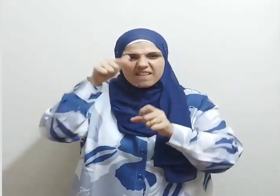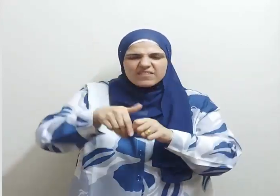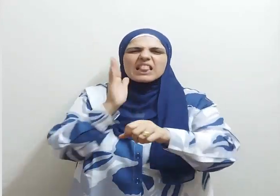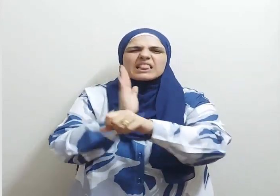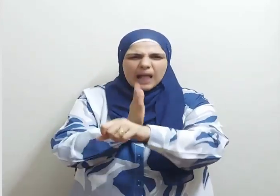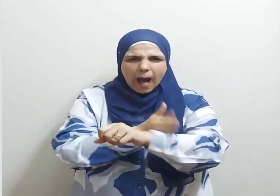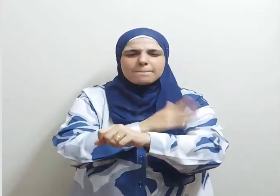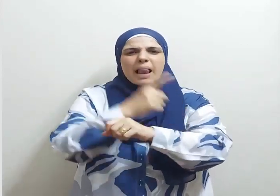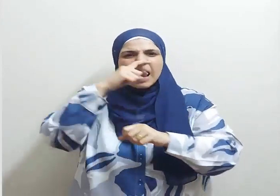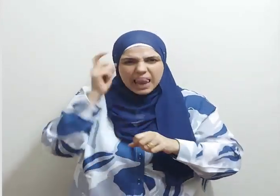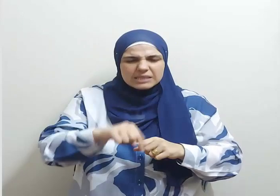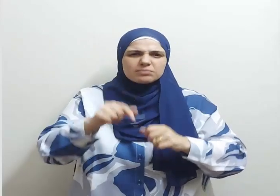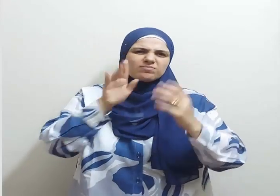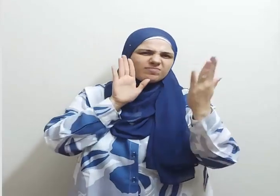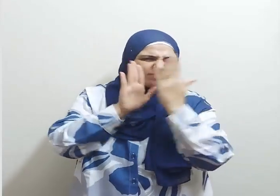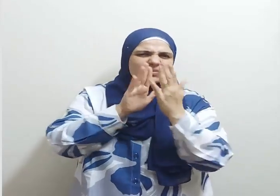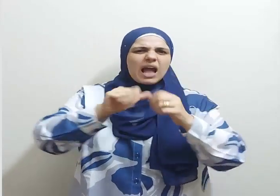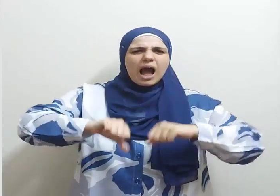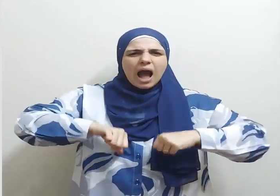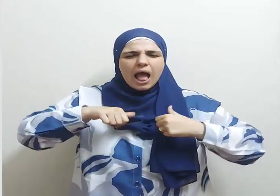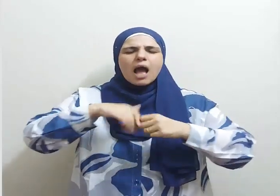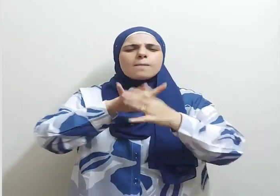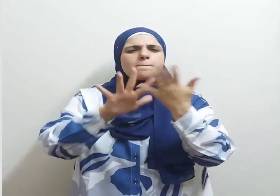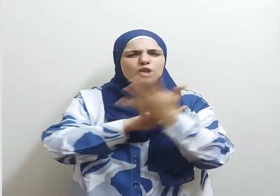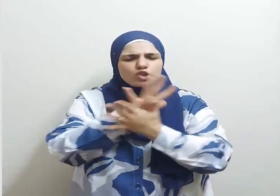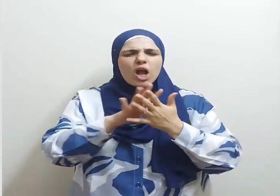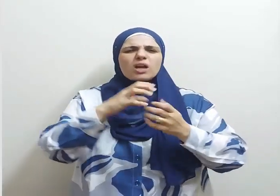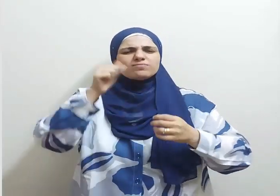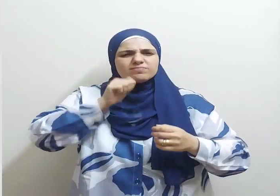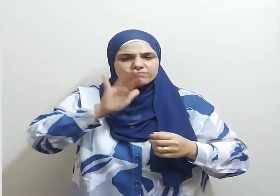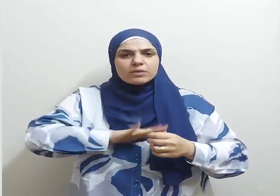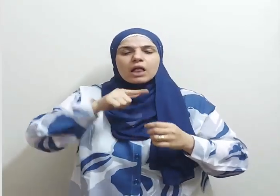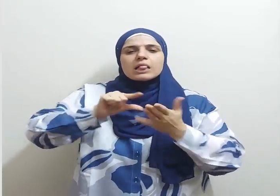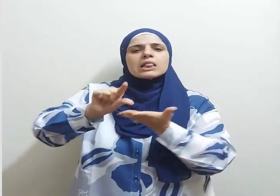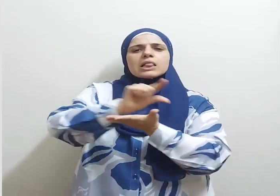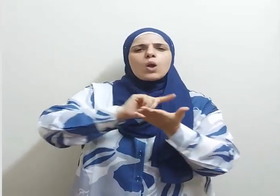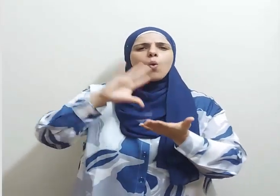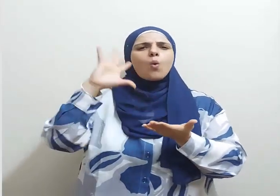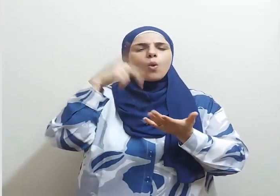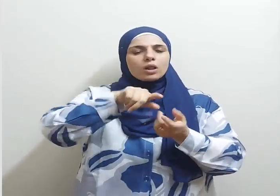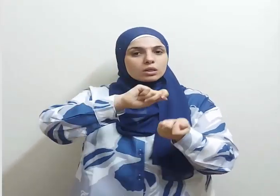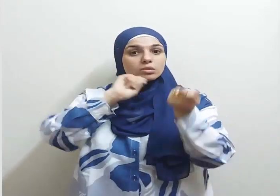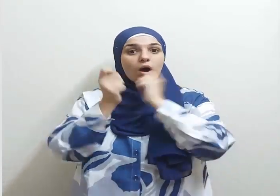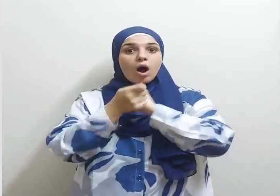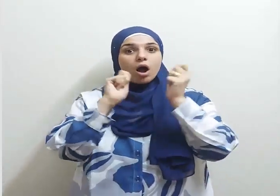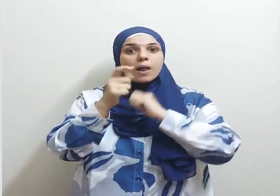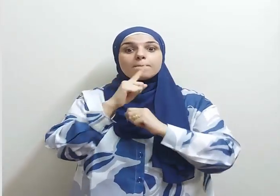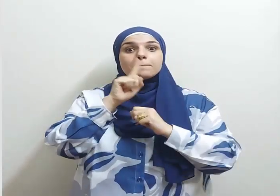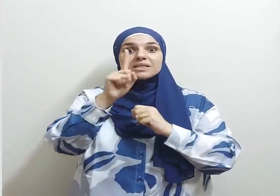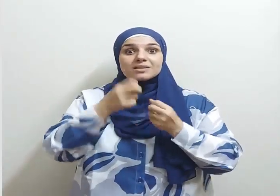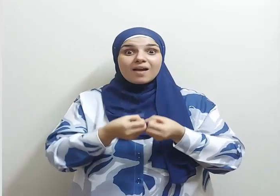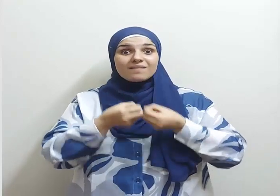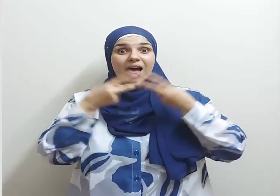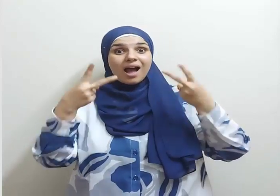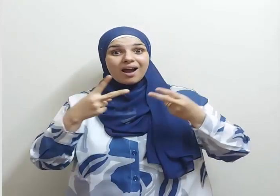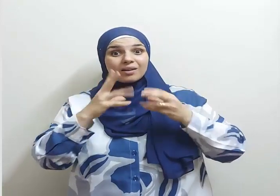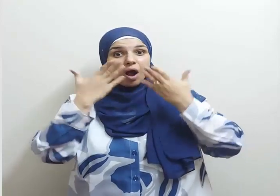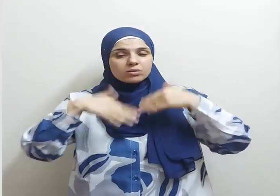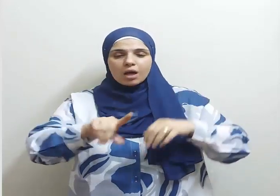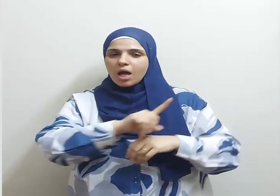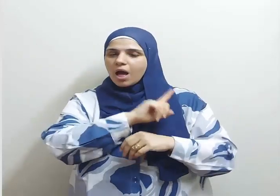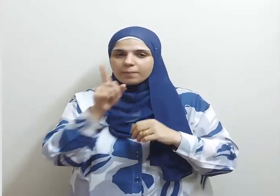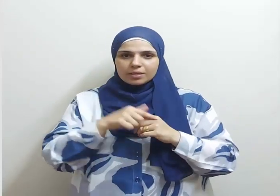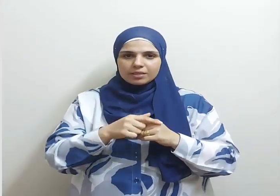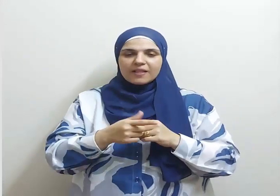في كبد فتحدي الحياه وتحديات الدول قد تتغير لكنها لا تنتهي ولله